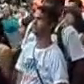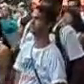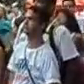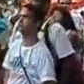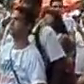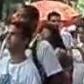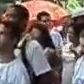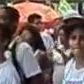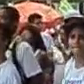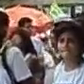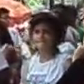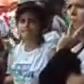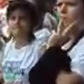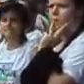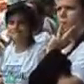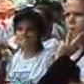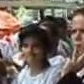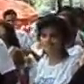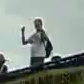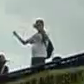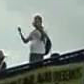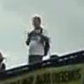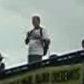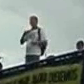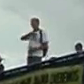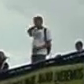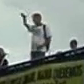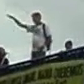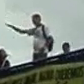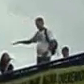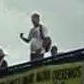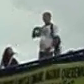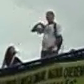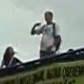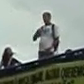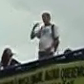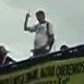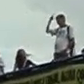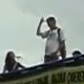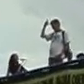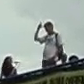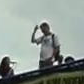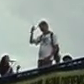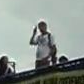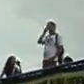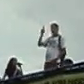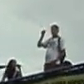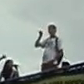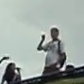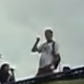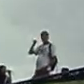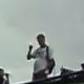Das pessoas com deficiência, ligado diretamente à presidência da República. Boa tarde a todos, meus amigos. Esse é o meu